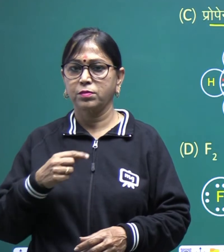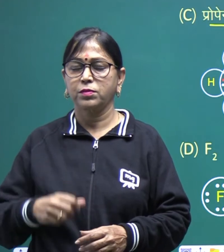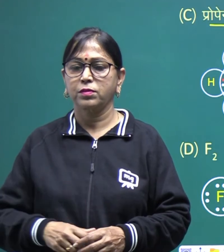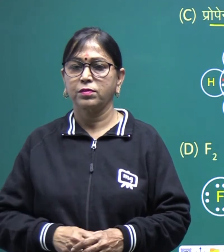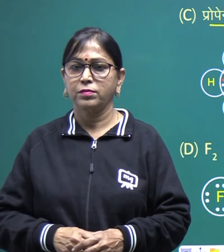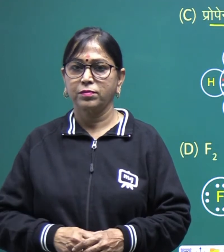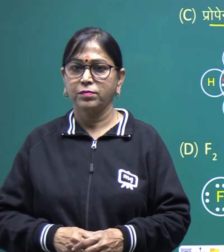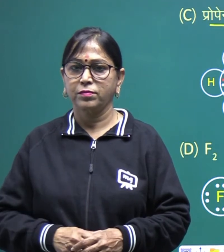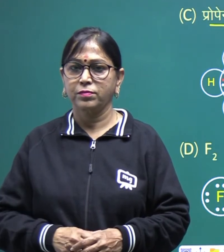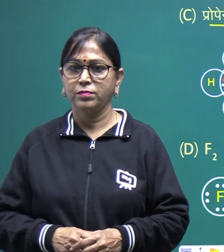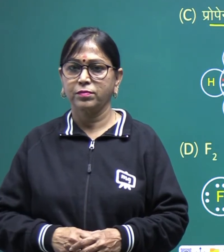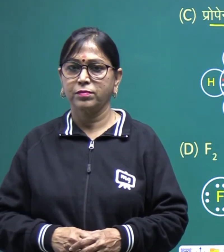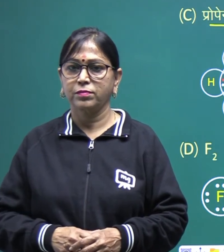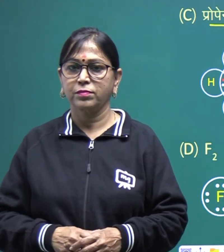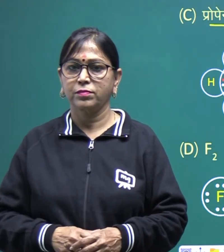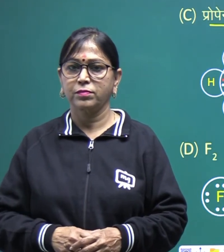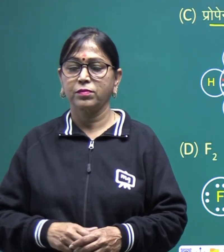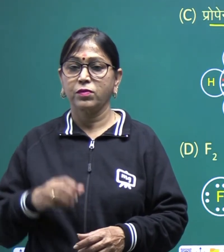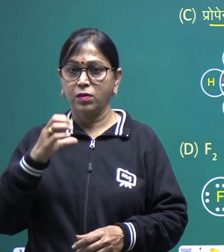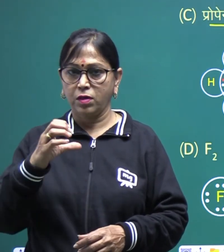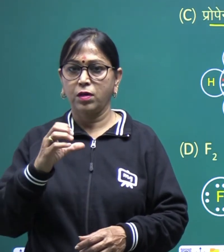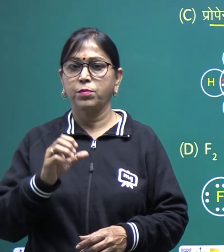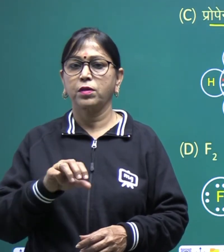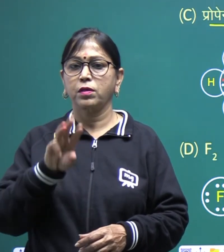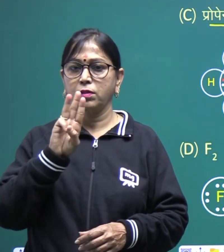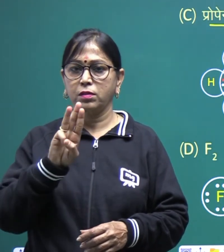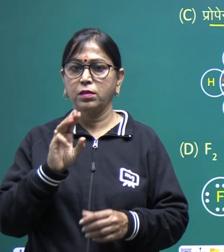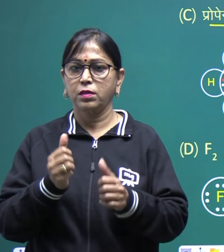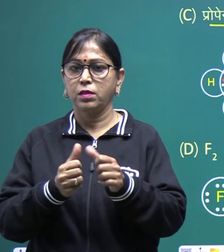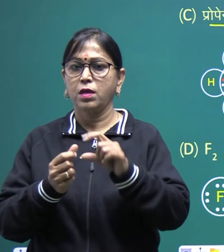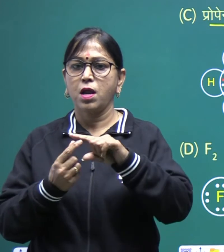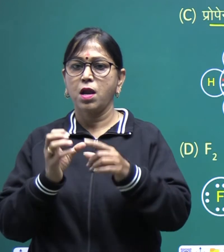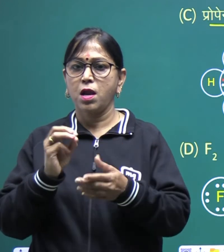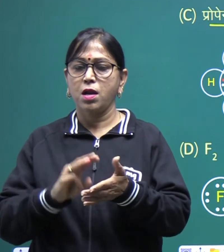इसमें कार्बन के 3 परमाणु,